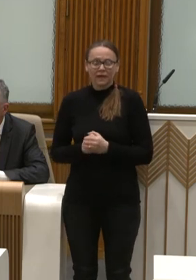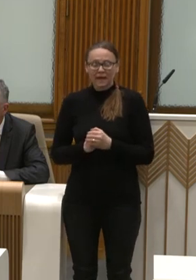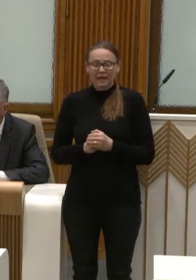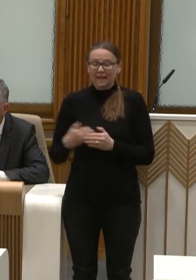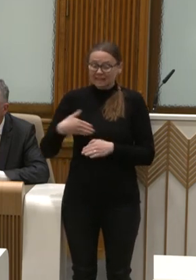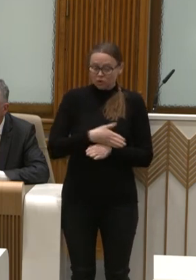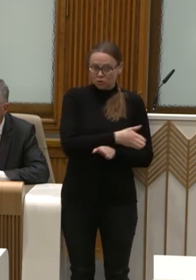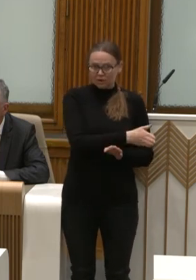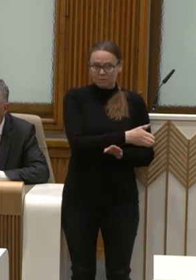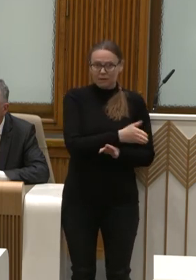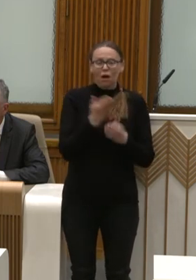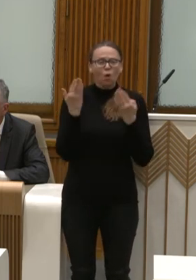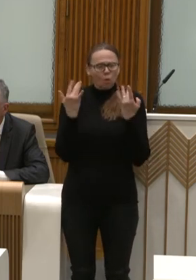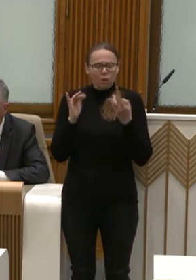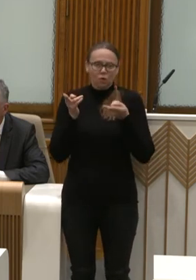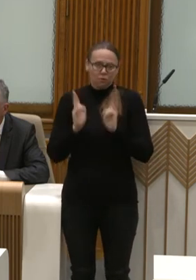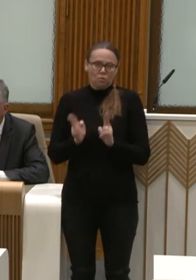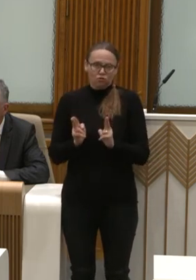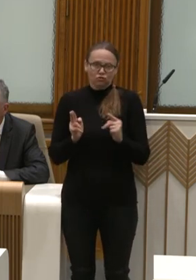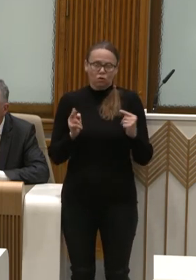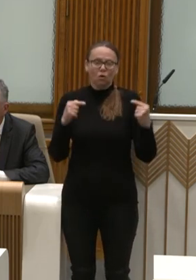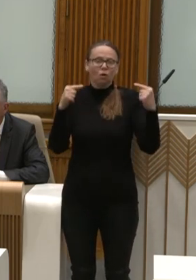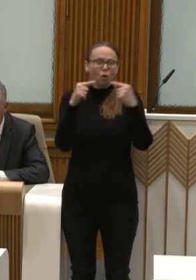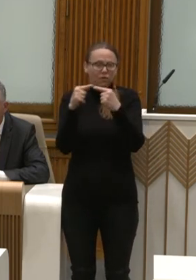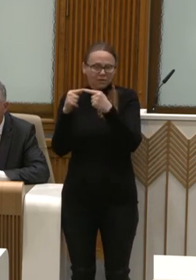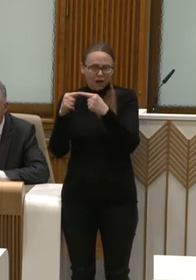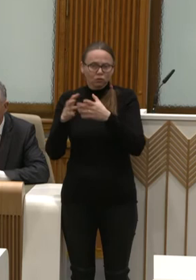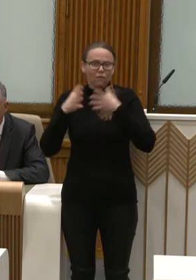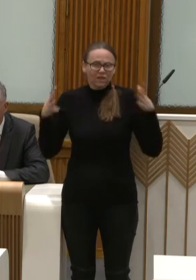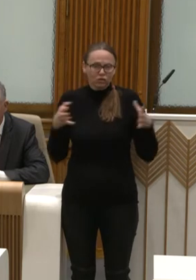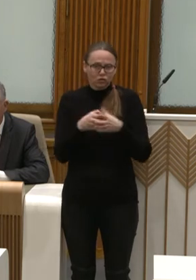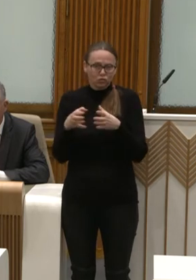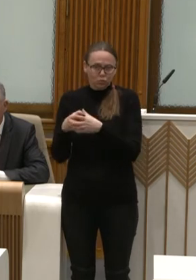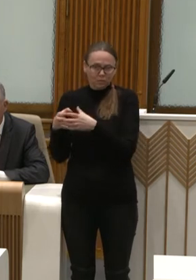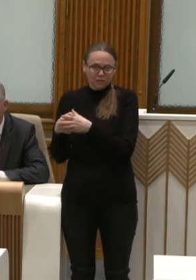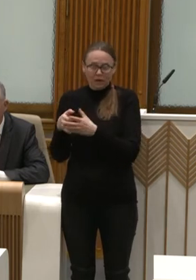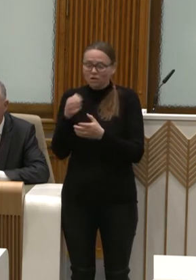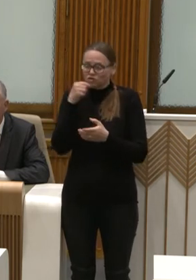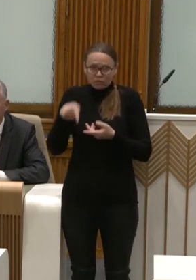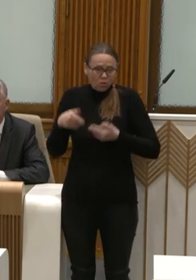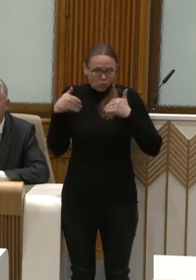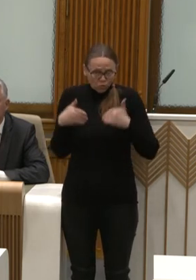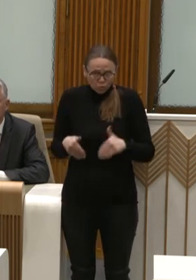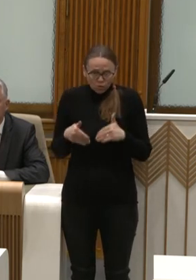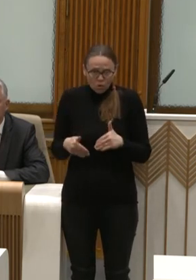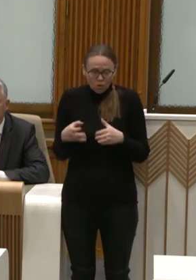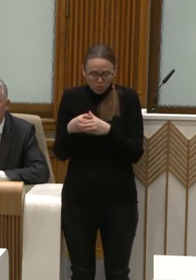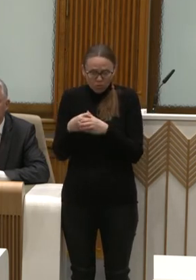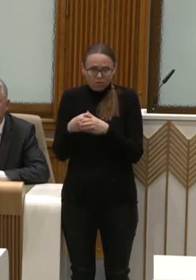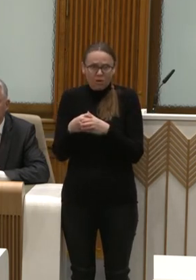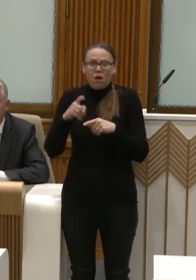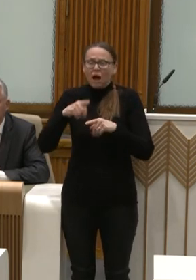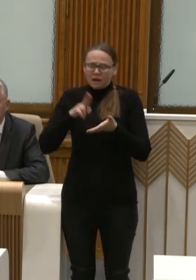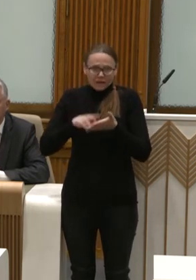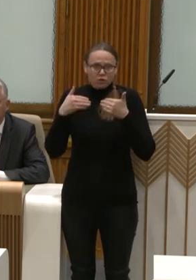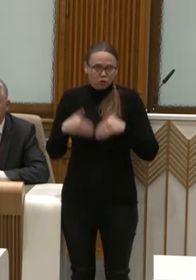izogibanje, kolikor je le možno, kontaktov v večjih skupinah, kadar je to neizogibno in res